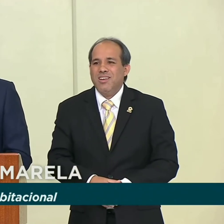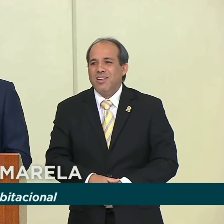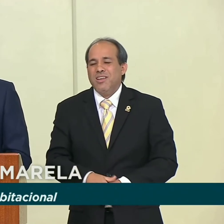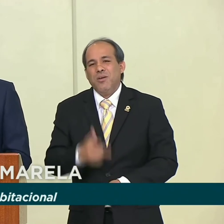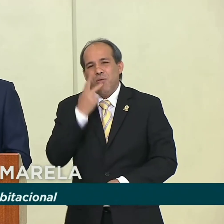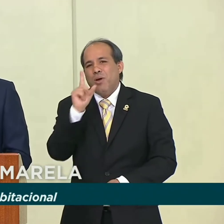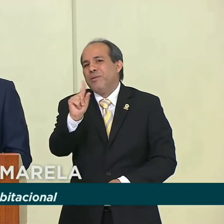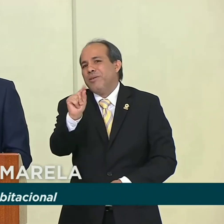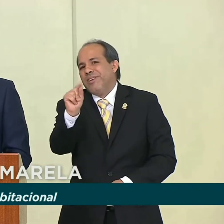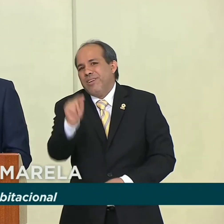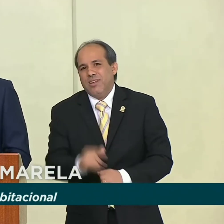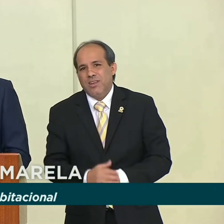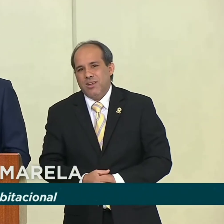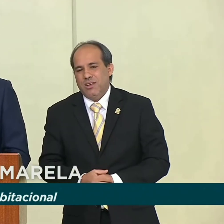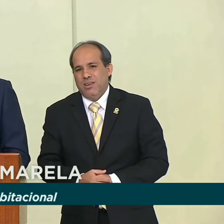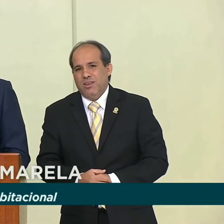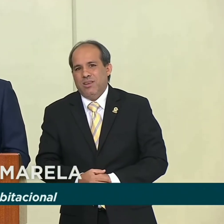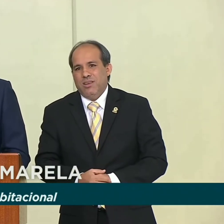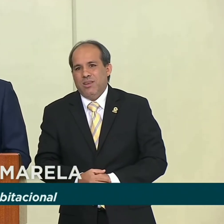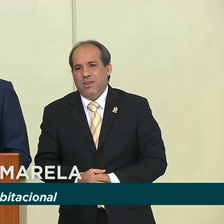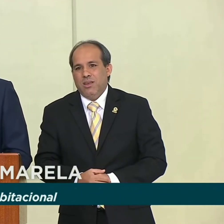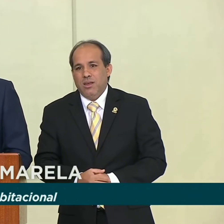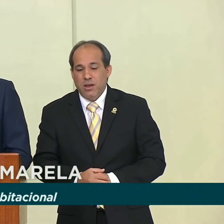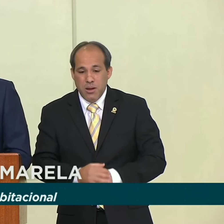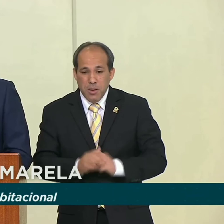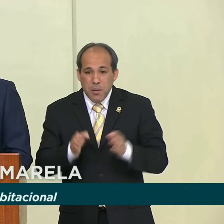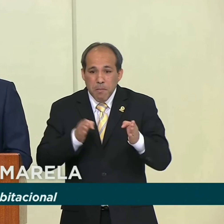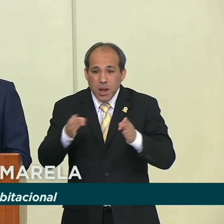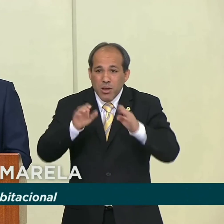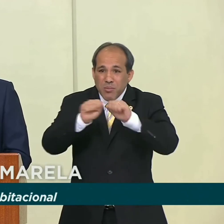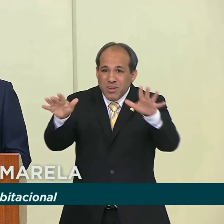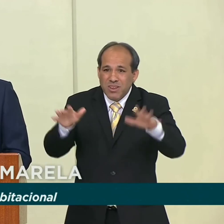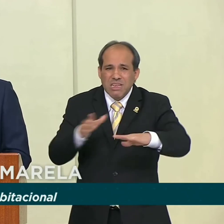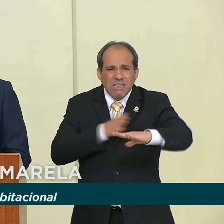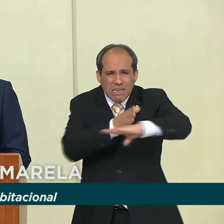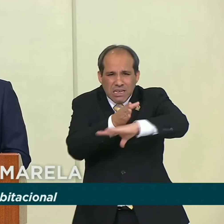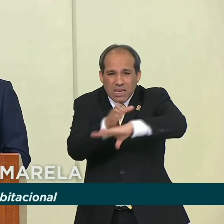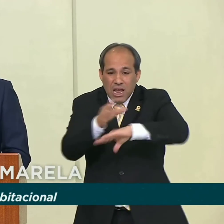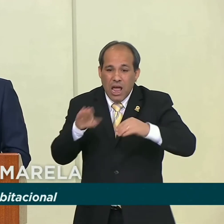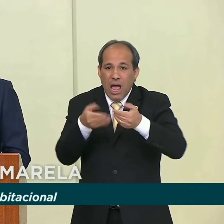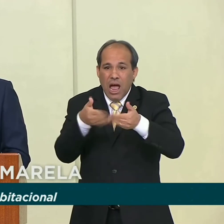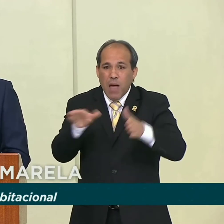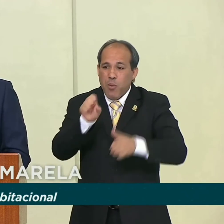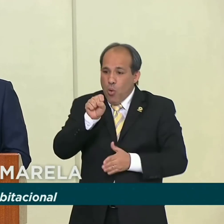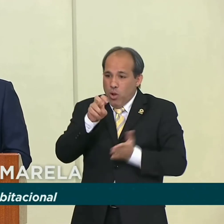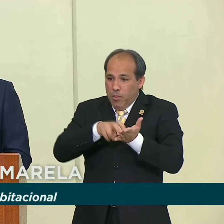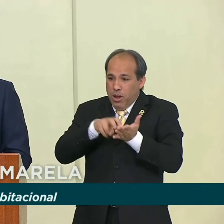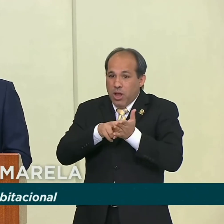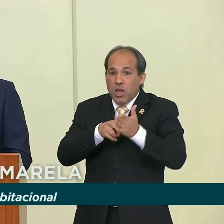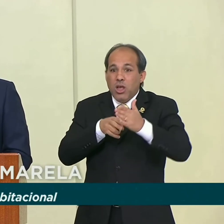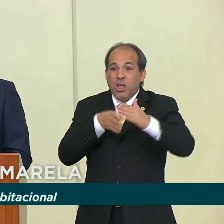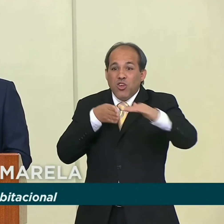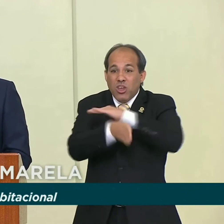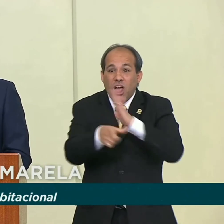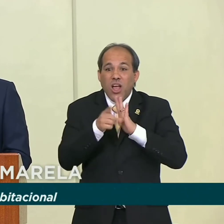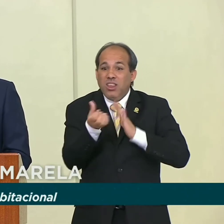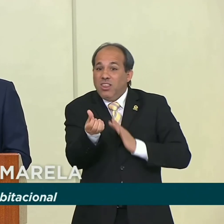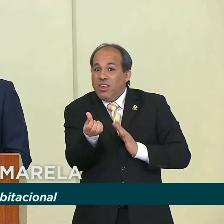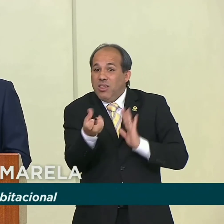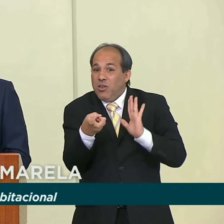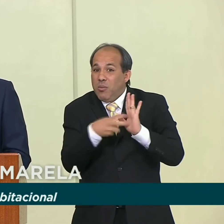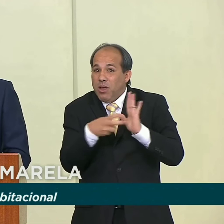mais do que eu falo eu seguinte quando a gente está no meio da pandemia abrindo as 8 horas da manhã chegamos 6 horas